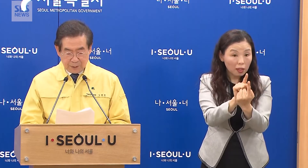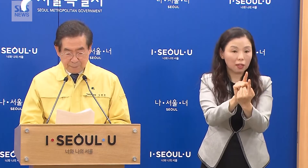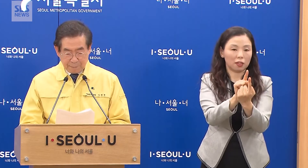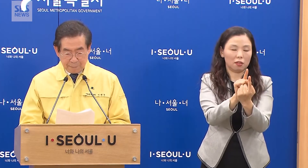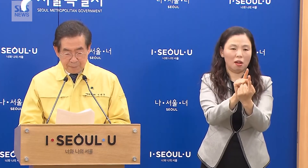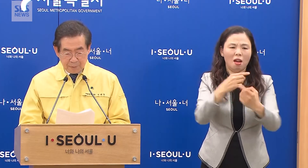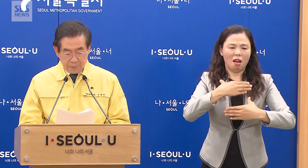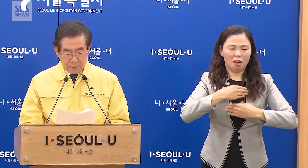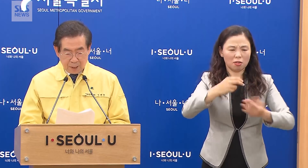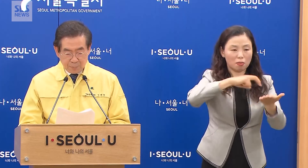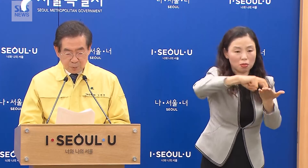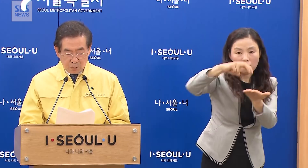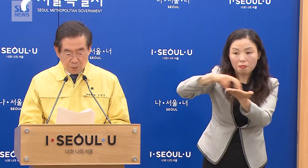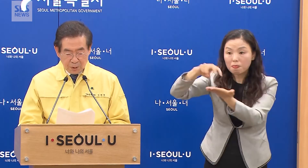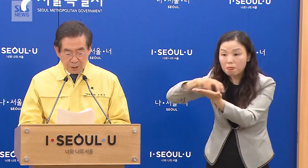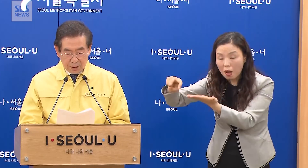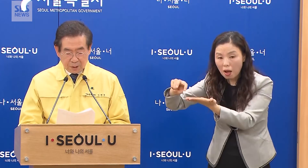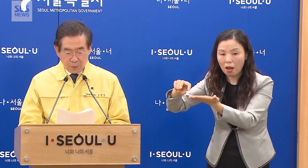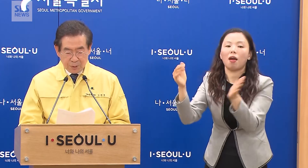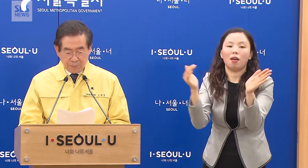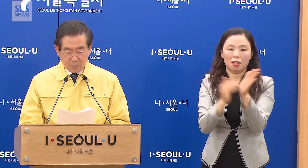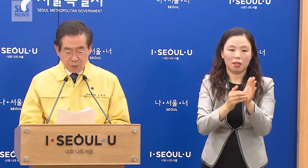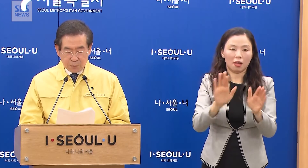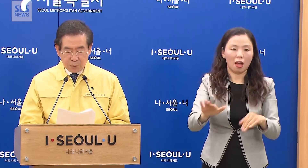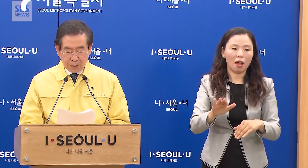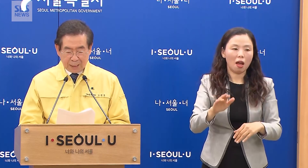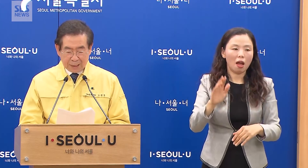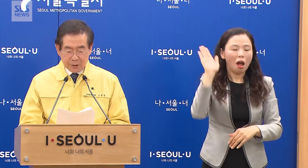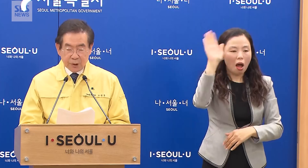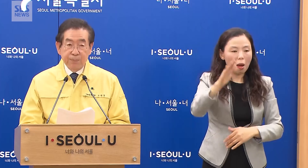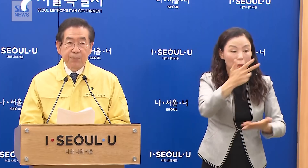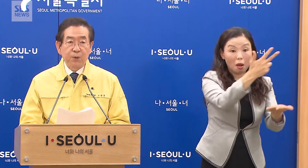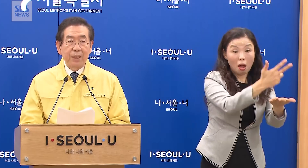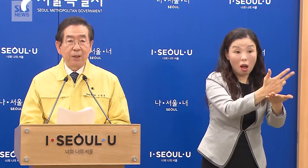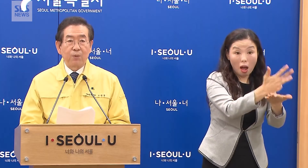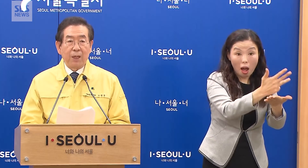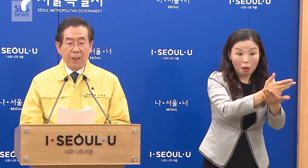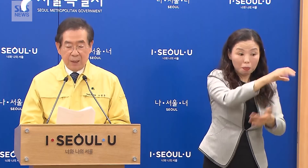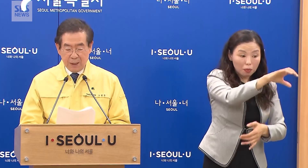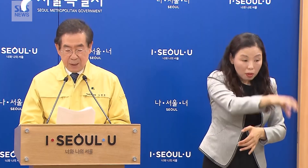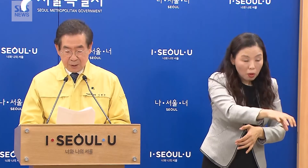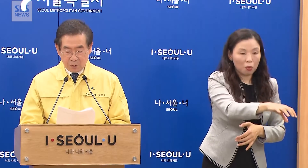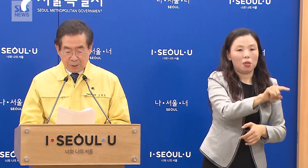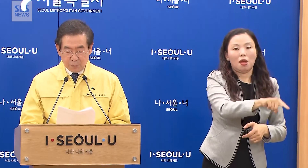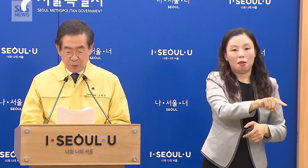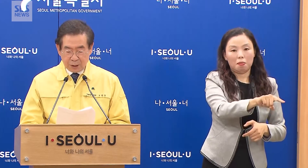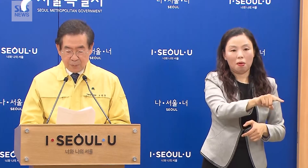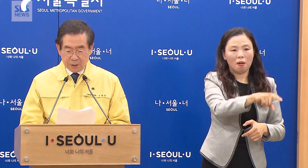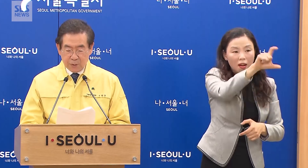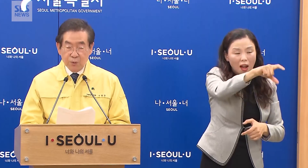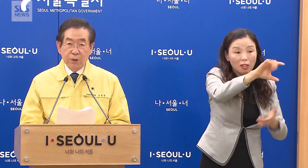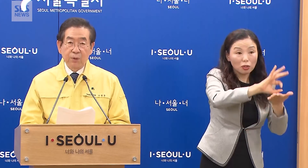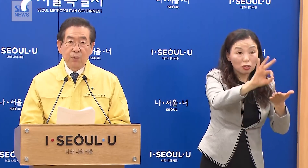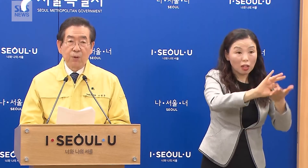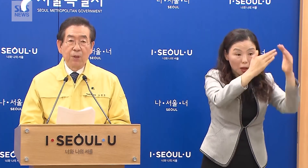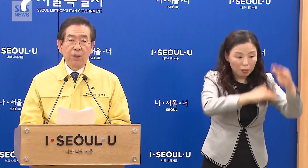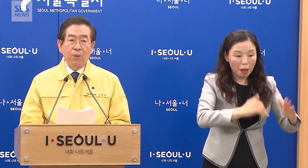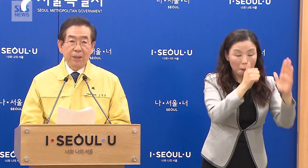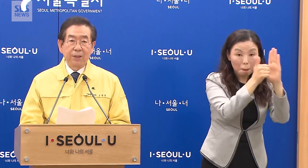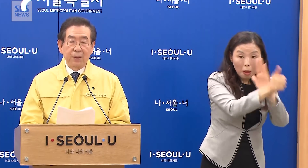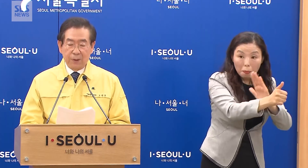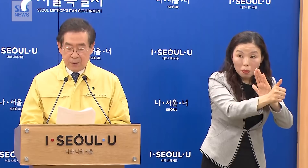드립니다 앞으로 이대원 방문 업소에 카드전표 내역과 그리고 방문자 명단 유선으로